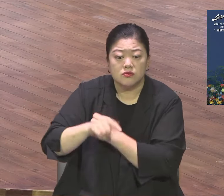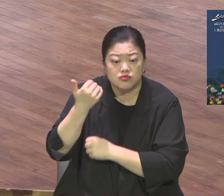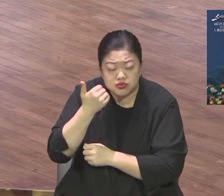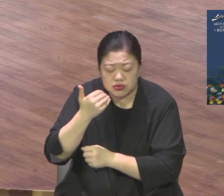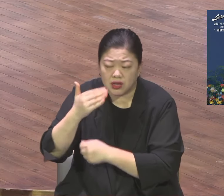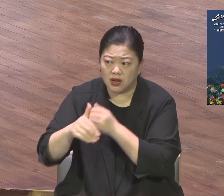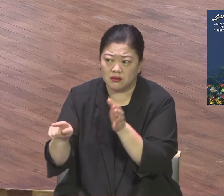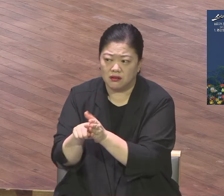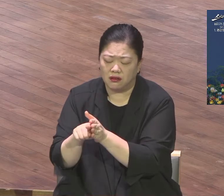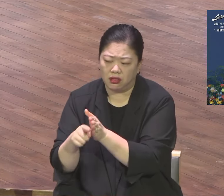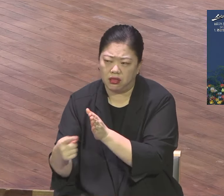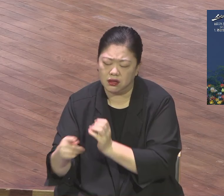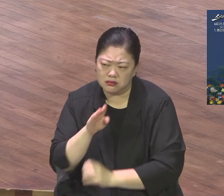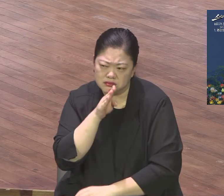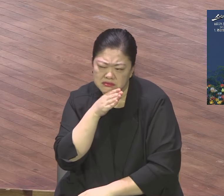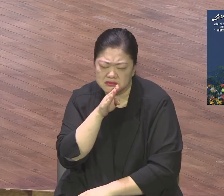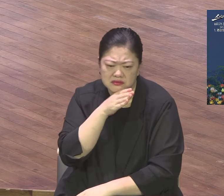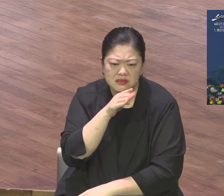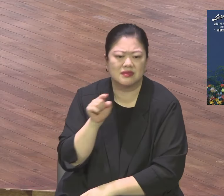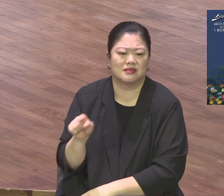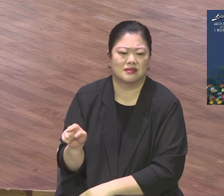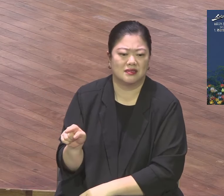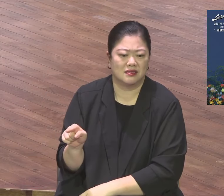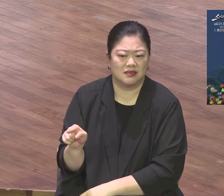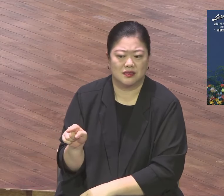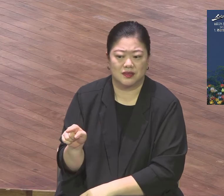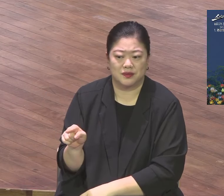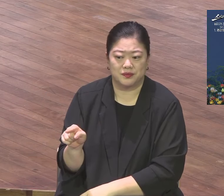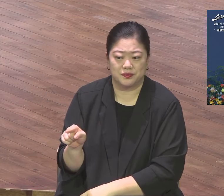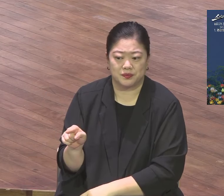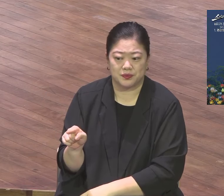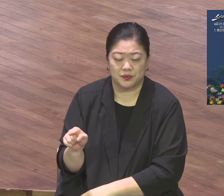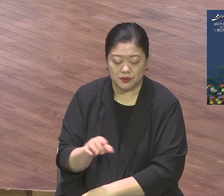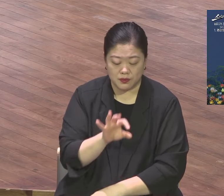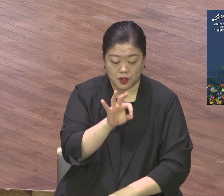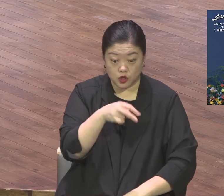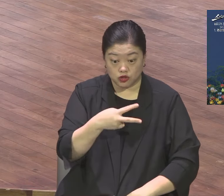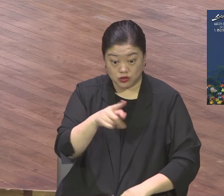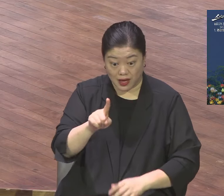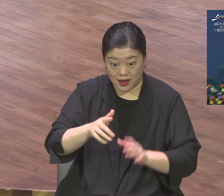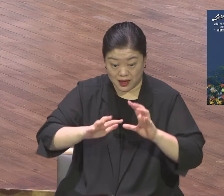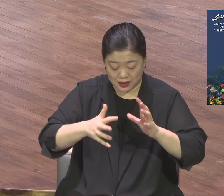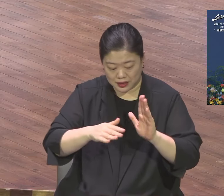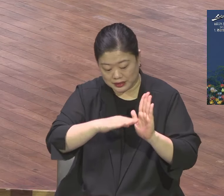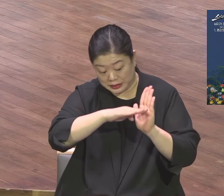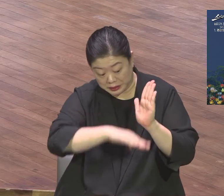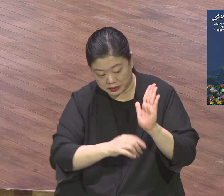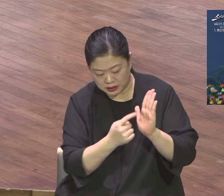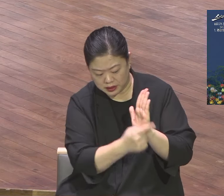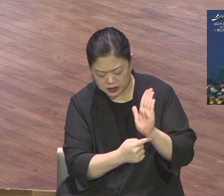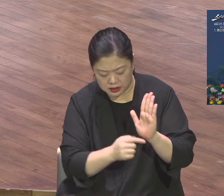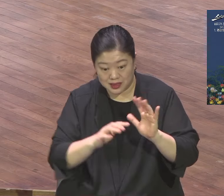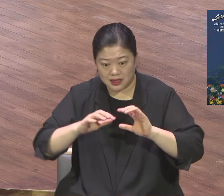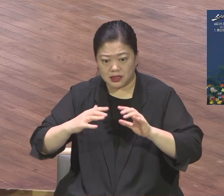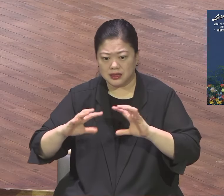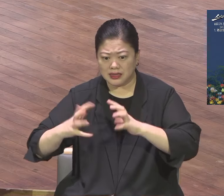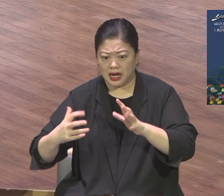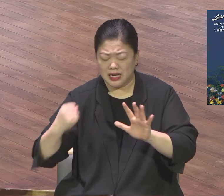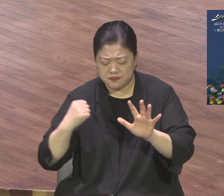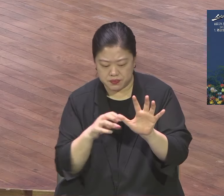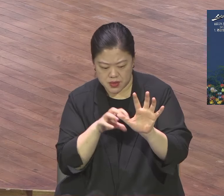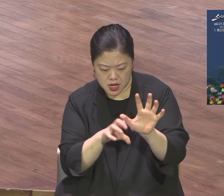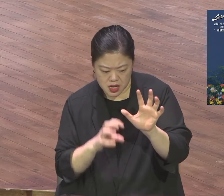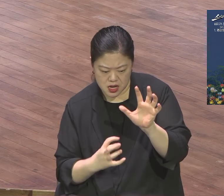말하고 있어요. 당시 유다는 주변 강대국에 의해서 많은 공격을 받았어요. 엄청 공격받았습니다.